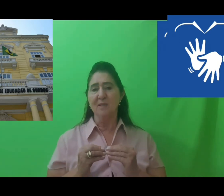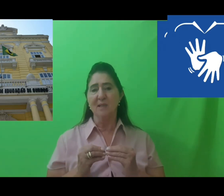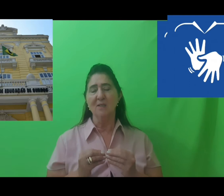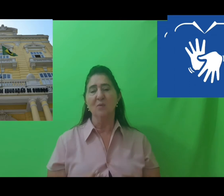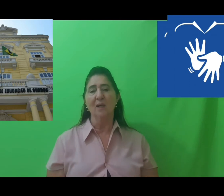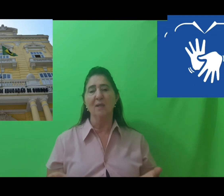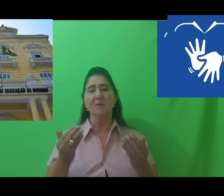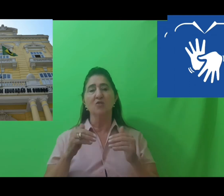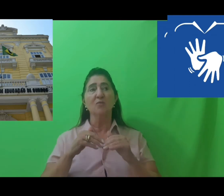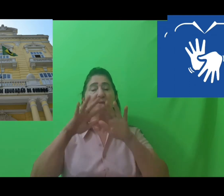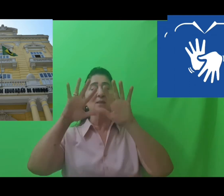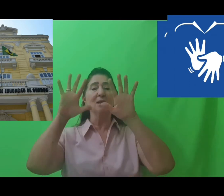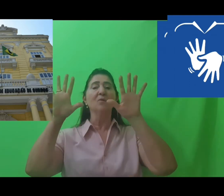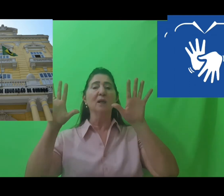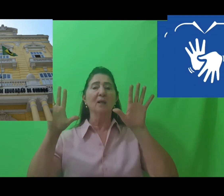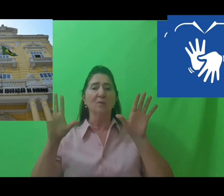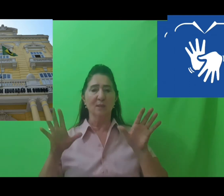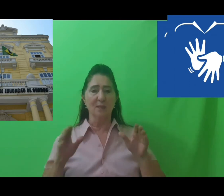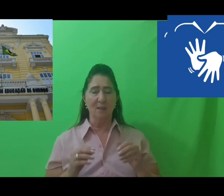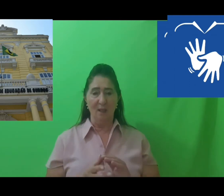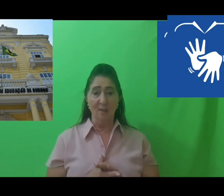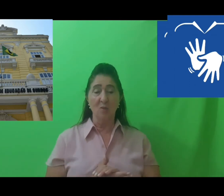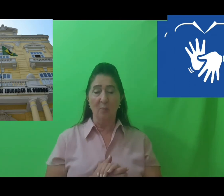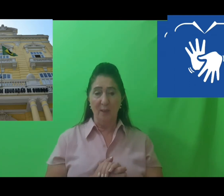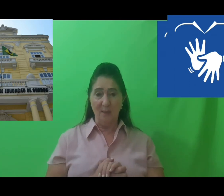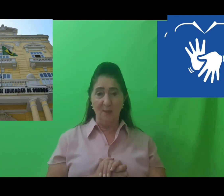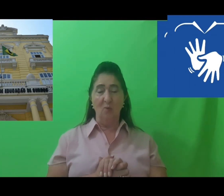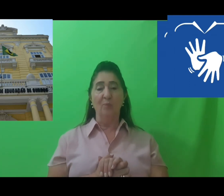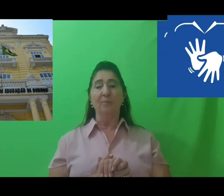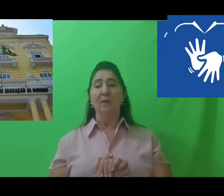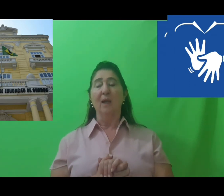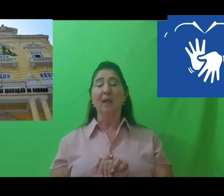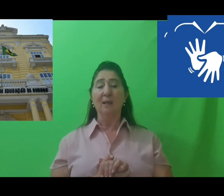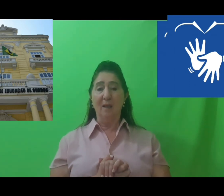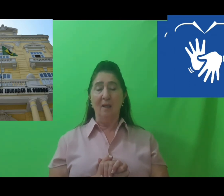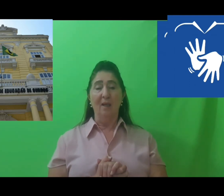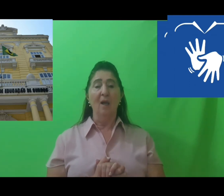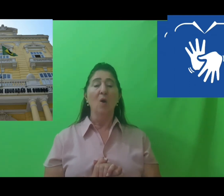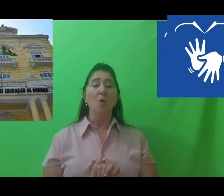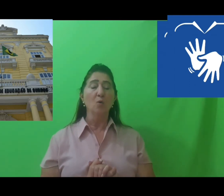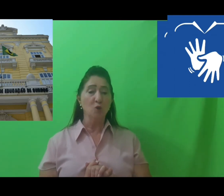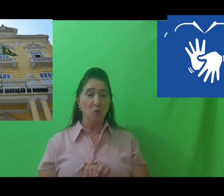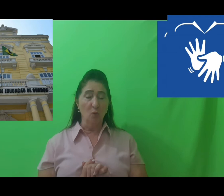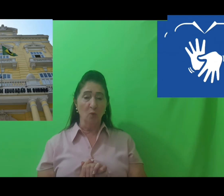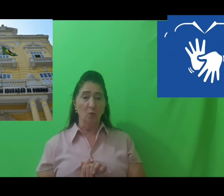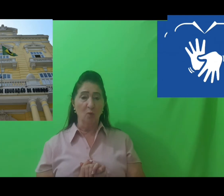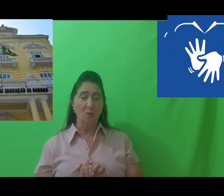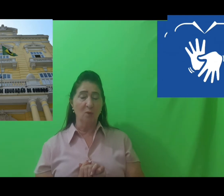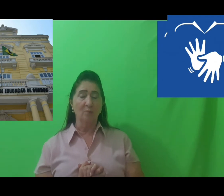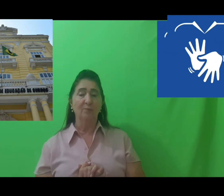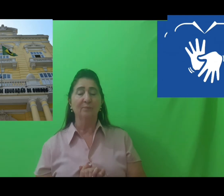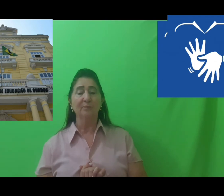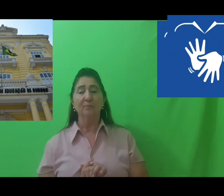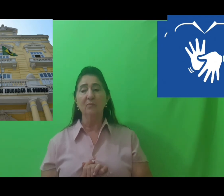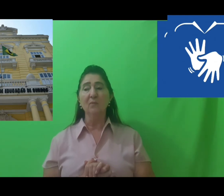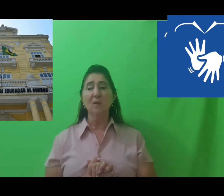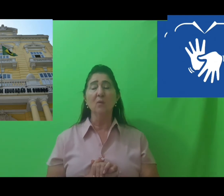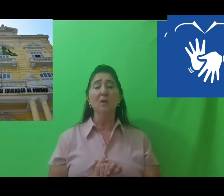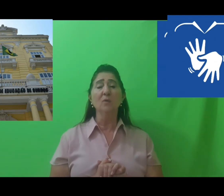vocês com relação à difusão da língua de sinais no Brasil é que os surdos, quando